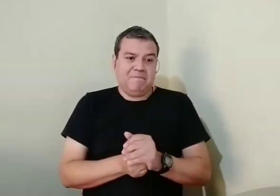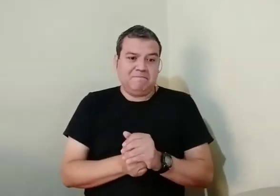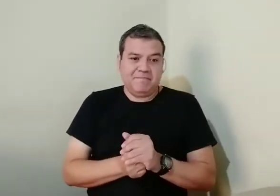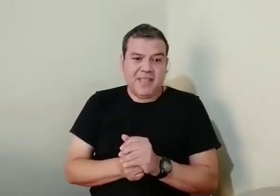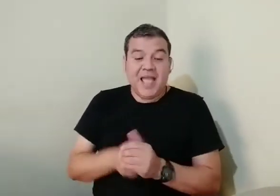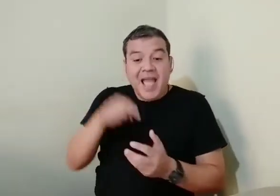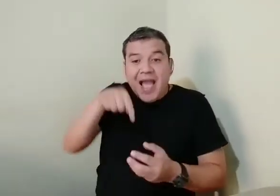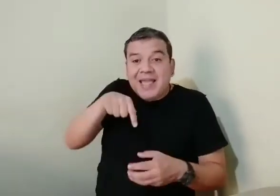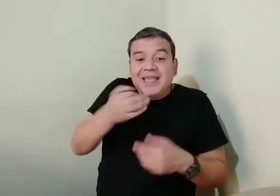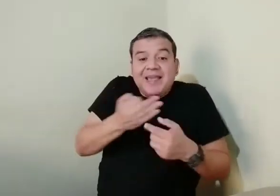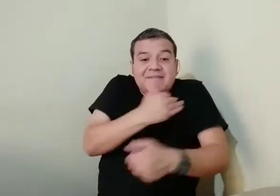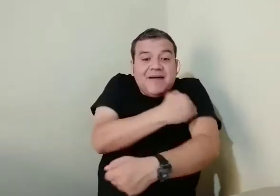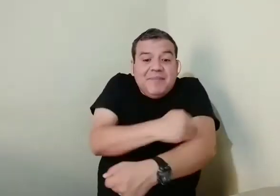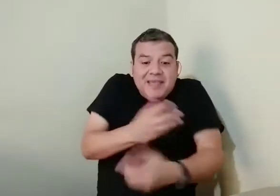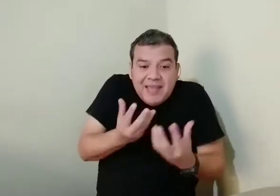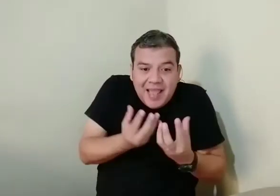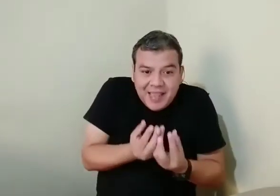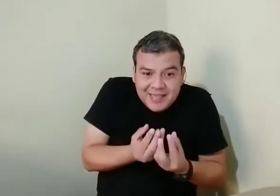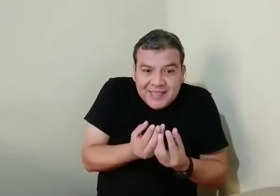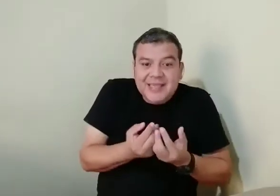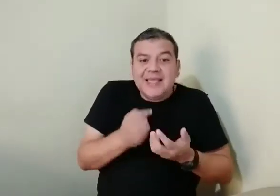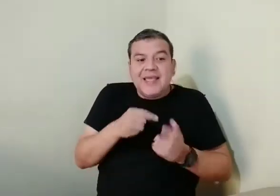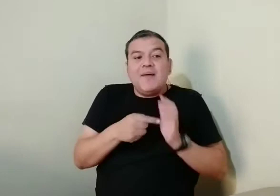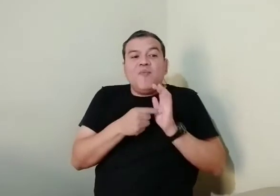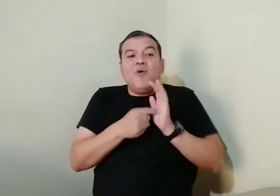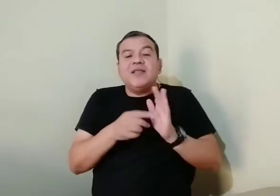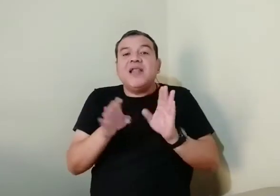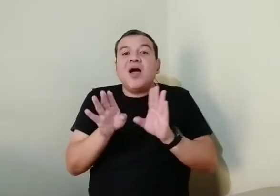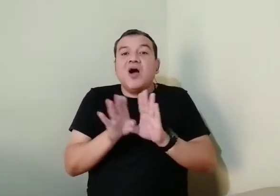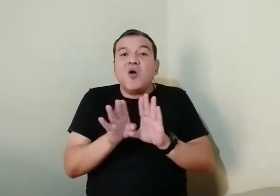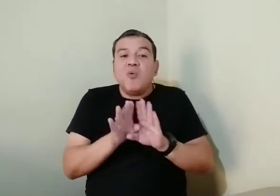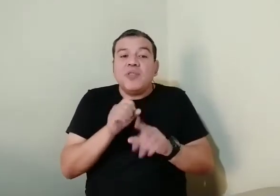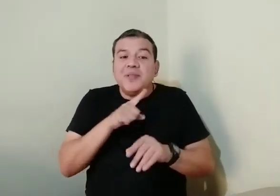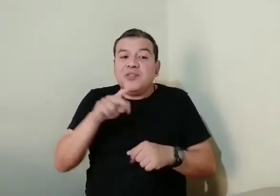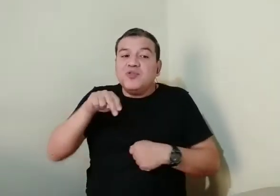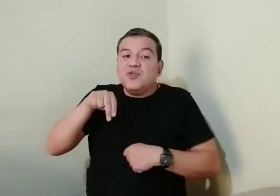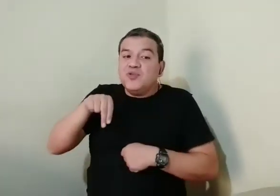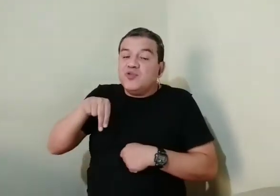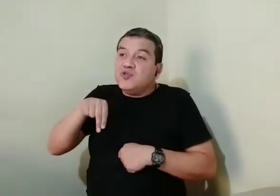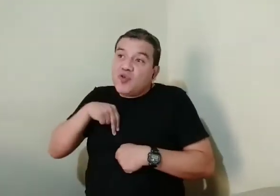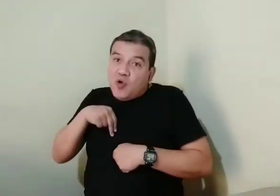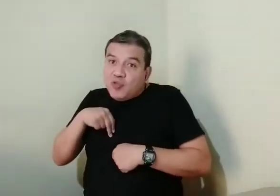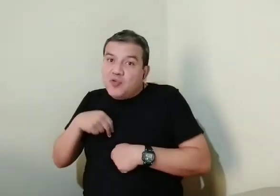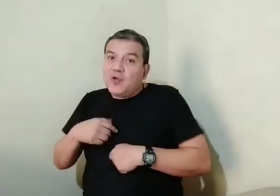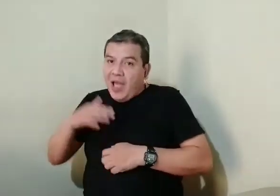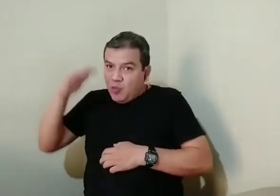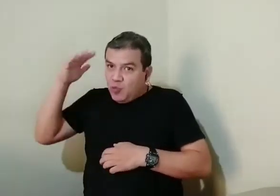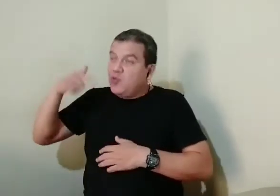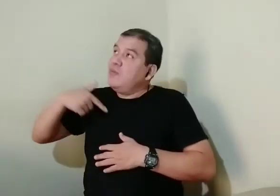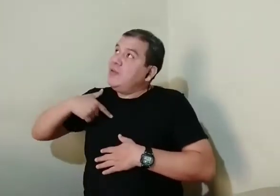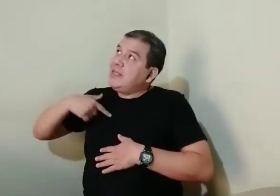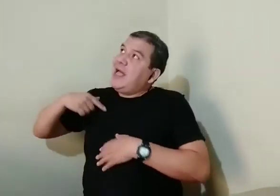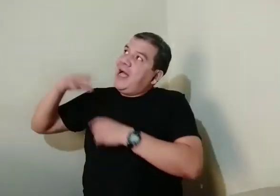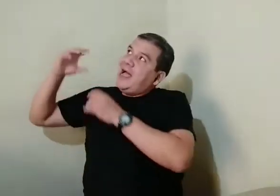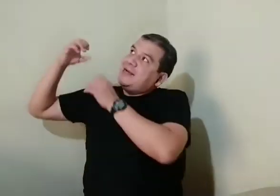con nuestro Padre Celestial. En Génesis 4, 1 al 4, tanto Caín como